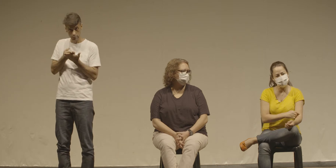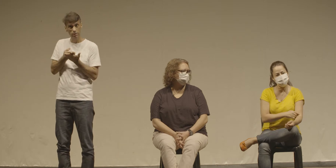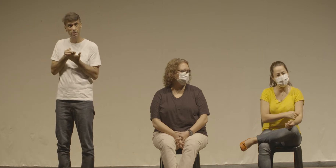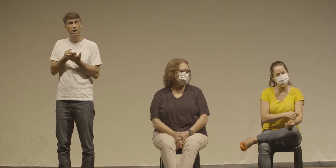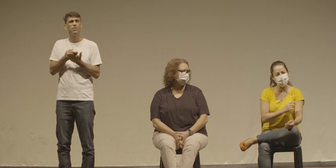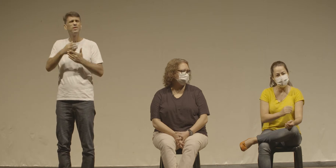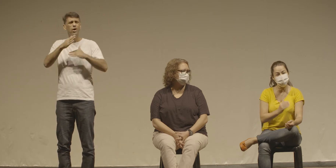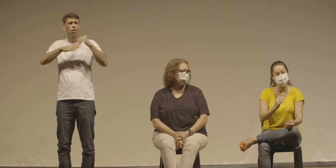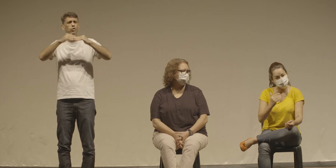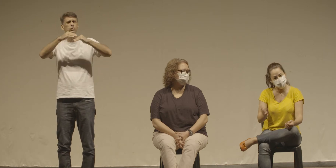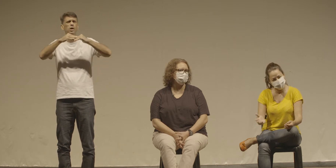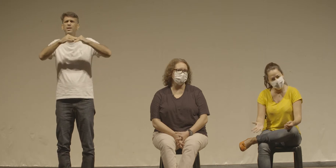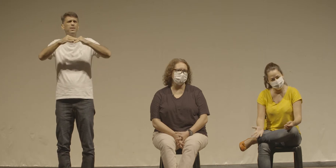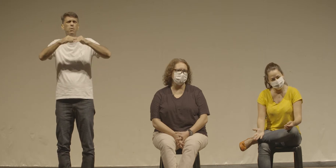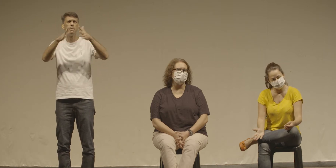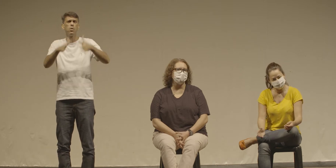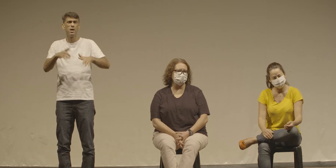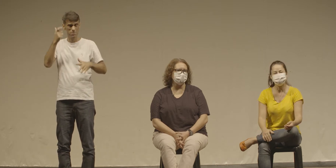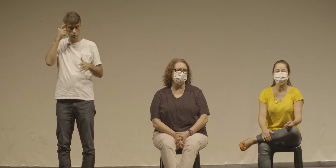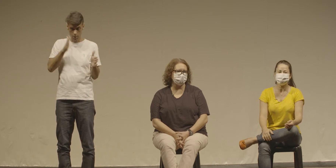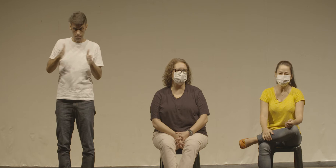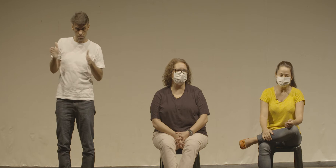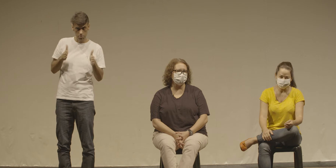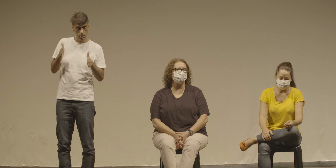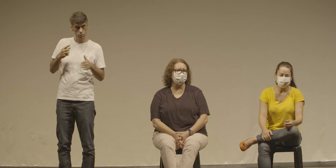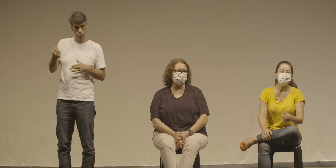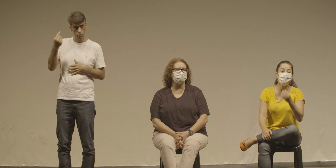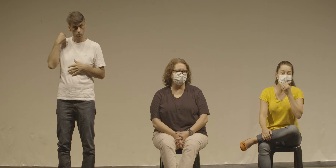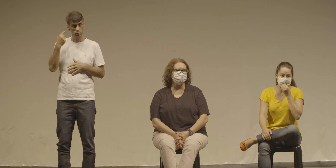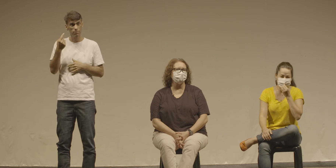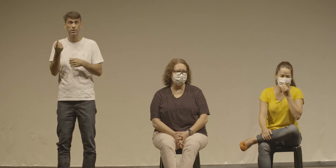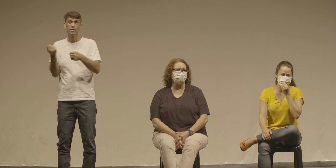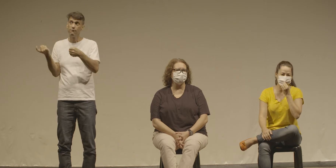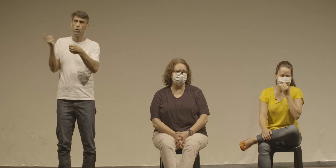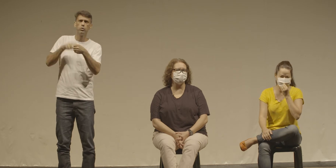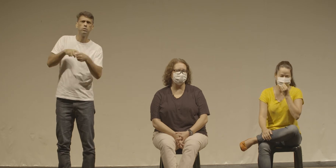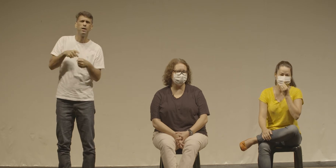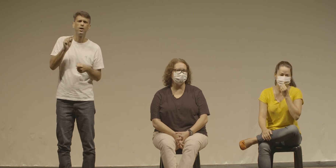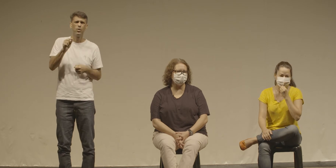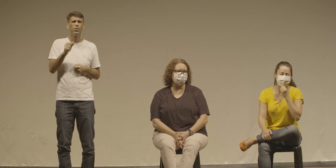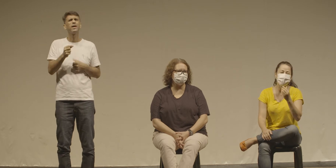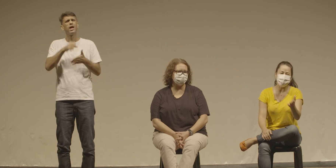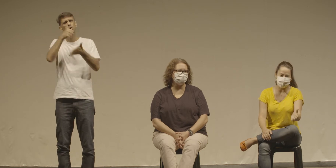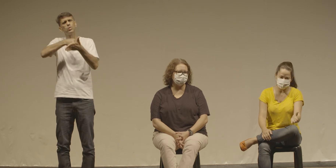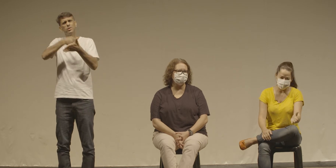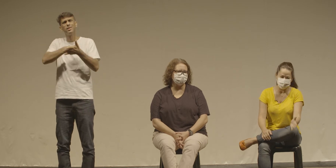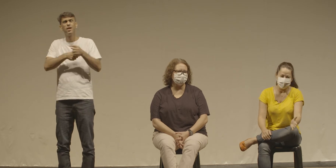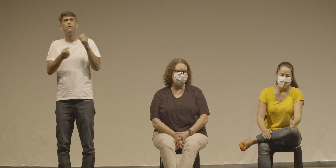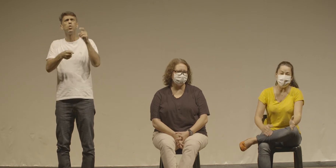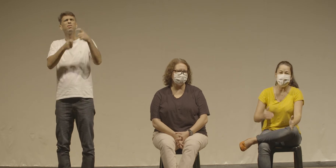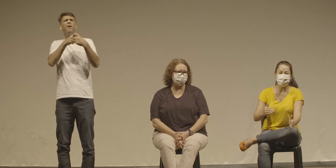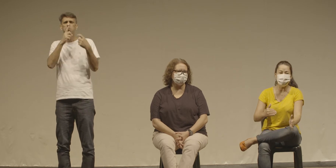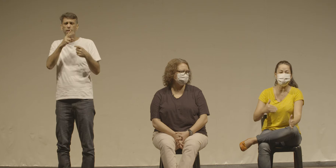pessoas dessa época acham que isso é o certo. É correto a se viver e está tentando resgatar isso novamente. Exatamente. E isso é a nossa luta diária.